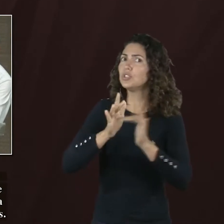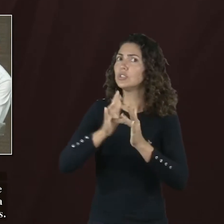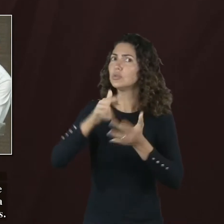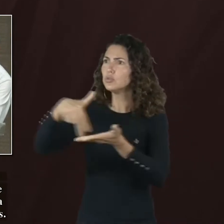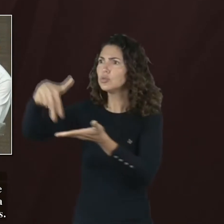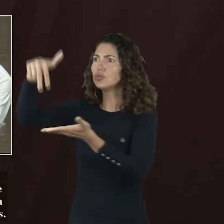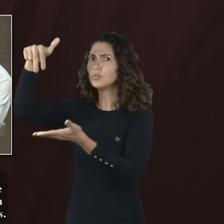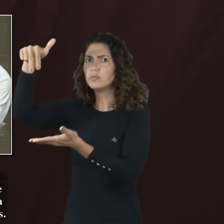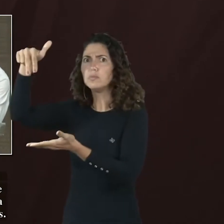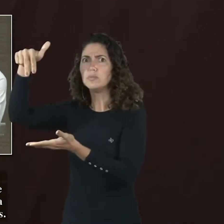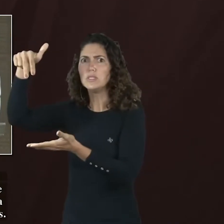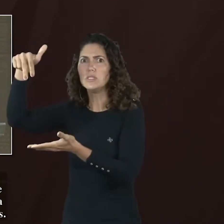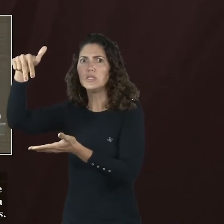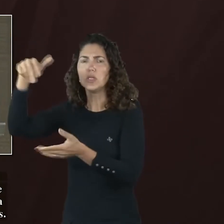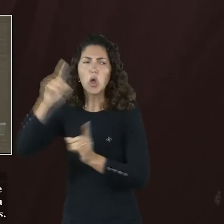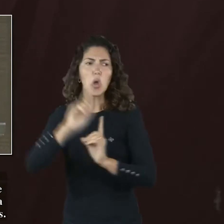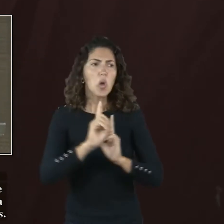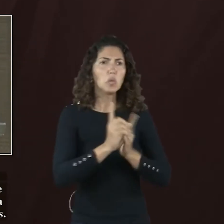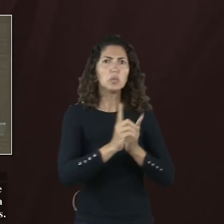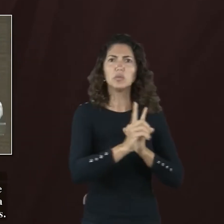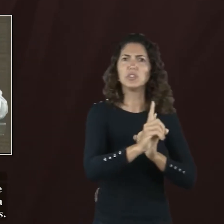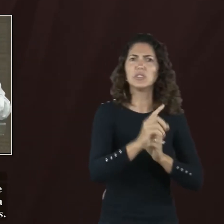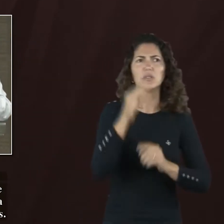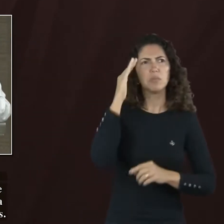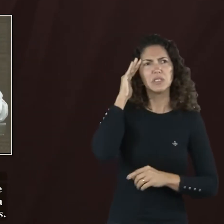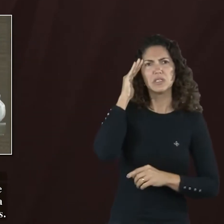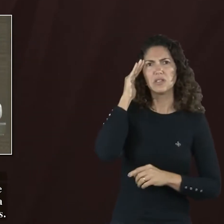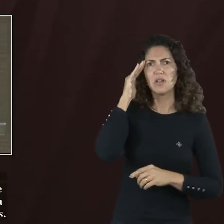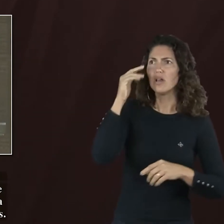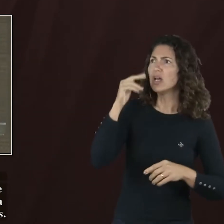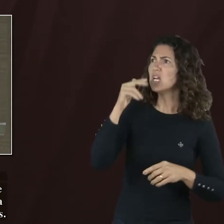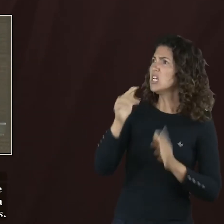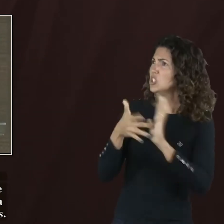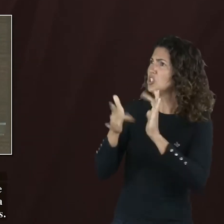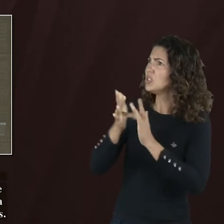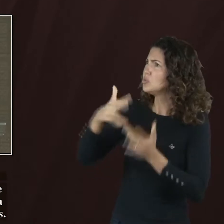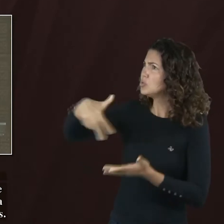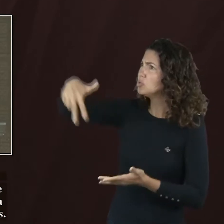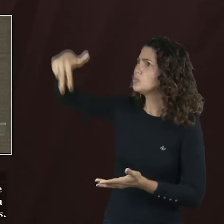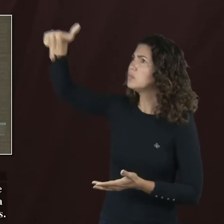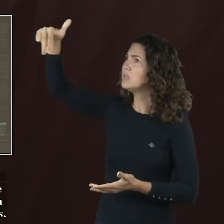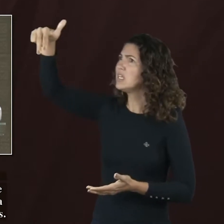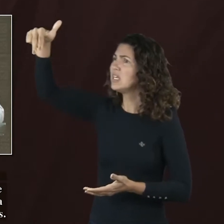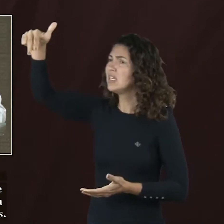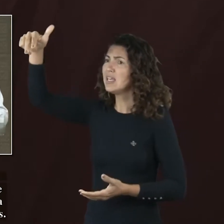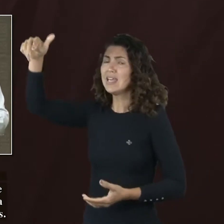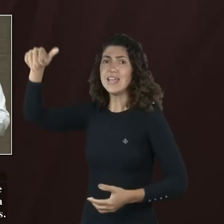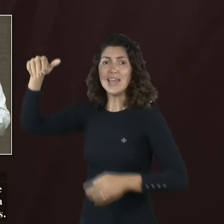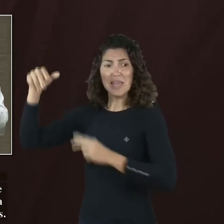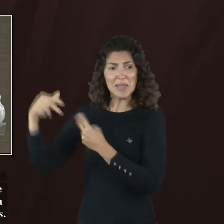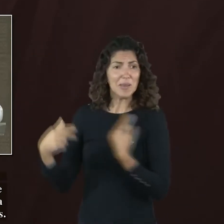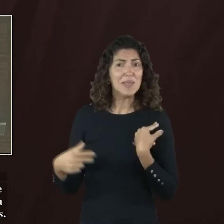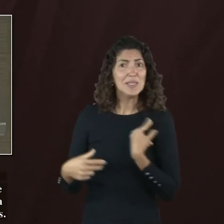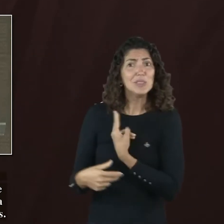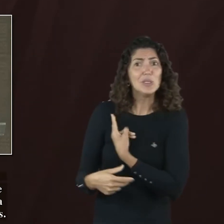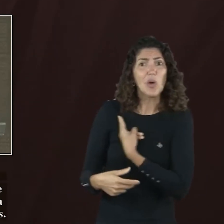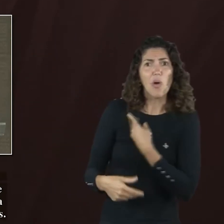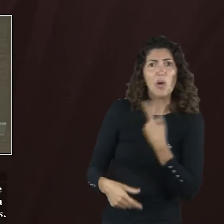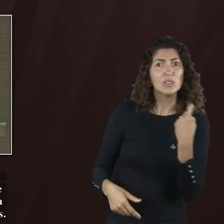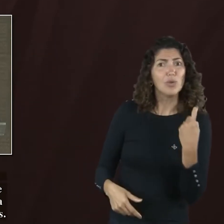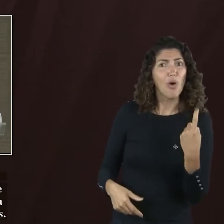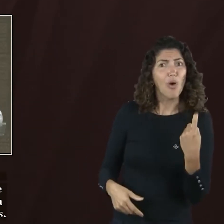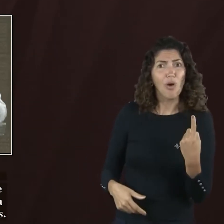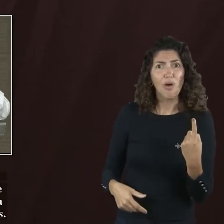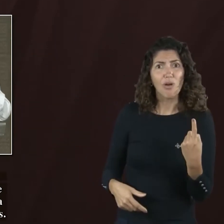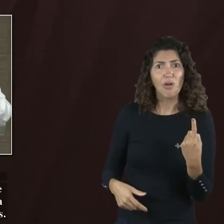Discípulos deviam ter pensado. Então ele disse, vocês devem não se ausentar de Jerusalém, de lá vocês